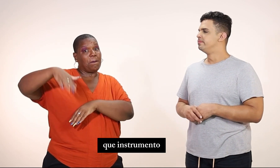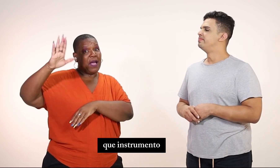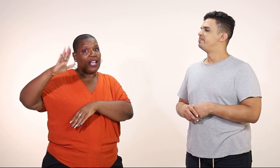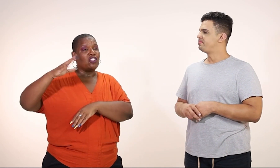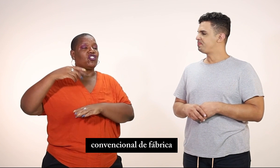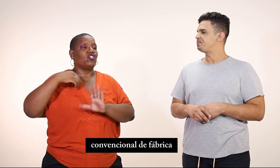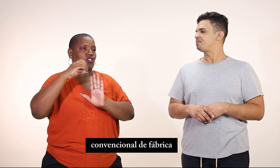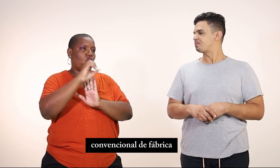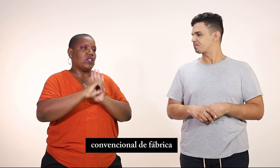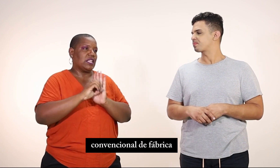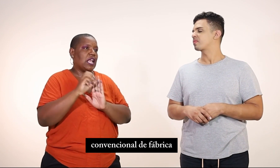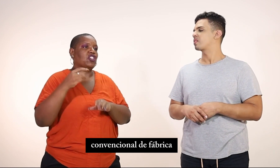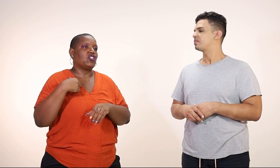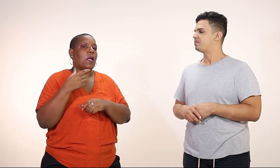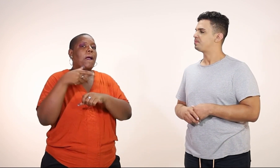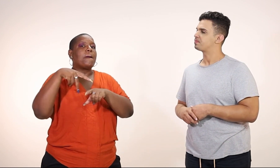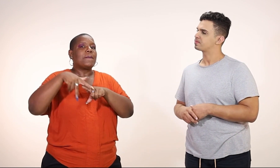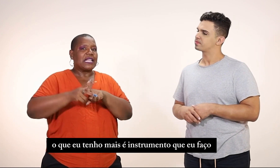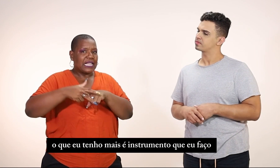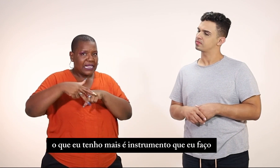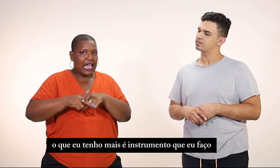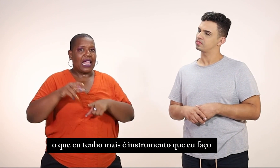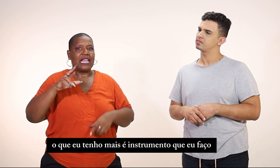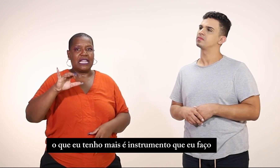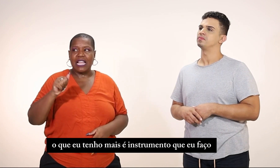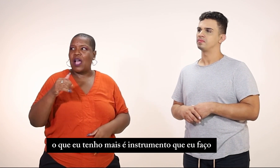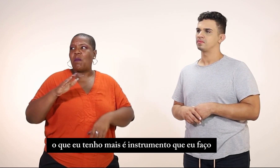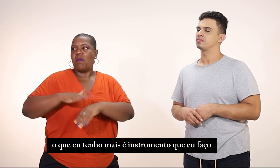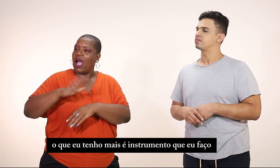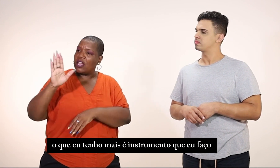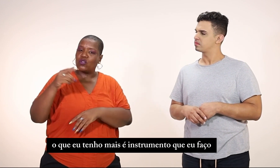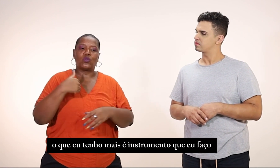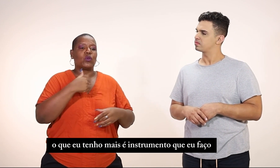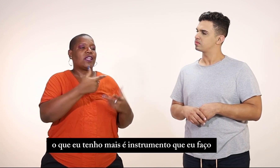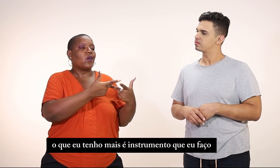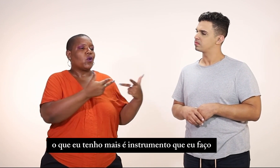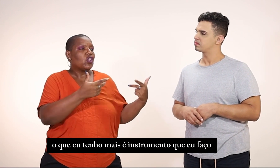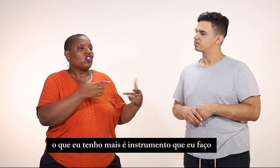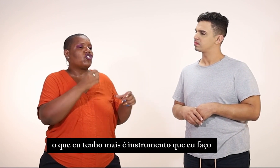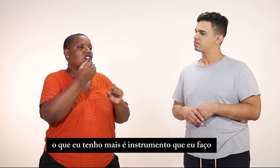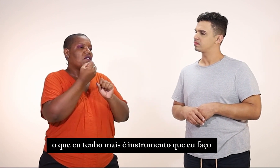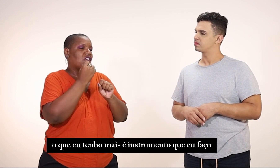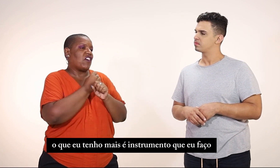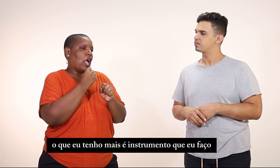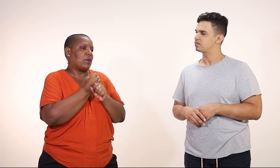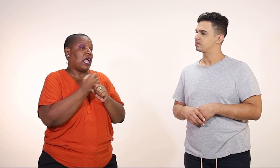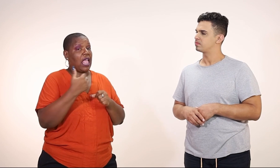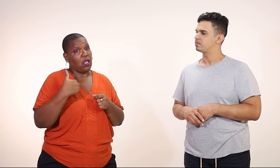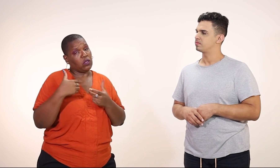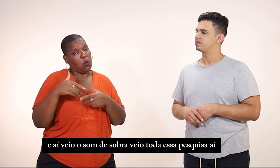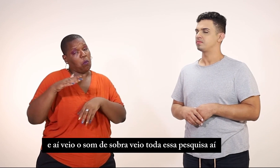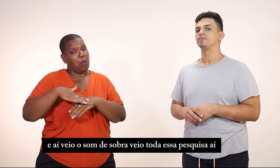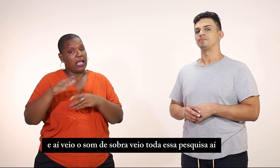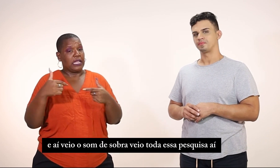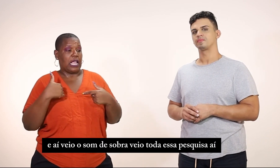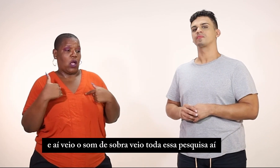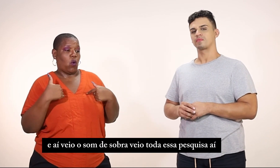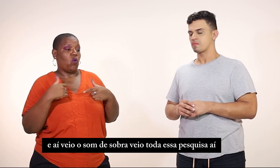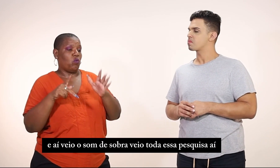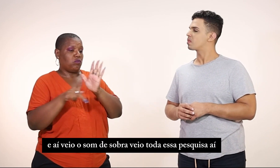instrumento convencional de fábrica. O que eu tenho mais é instrumento que eu faço. E aí veio o som de sobra, veio